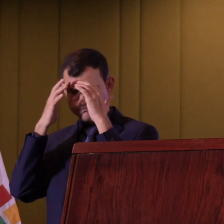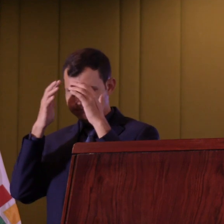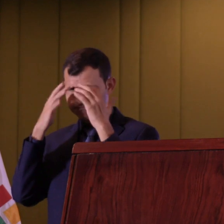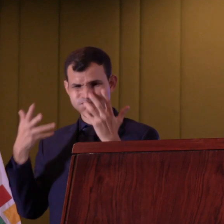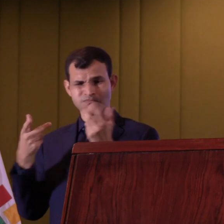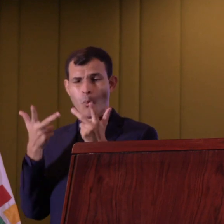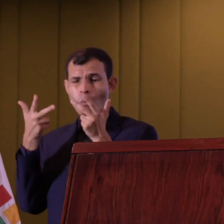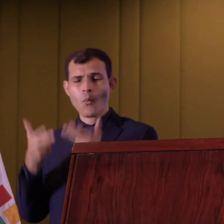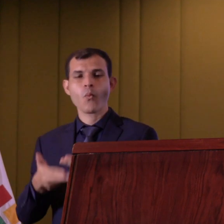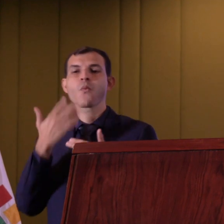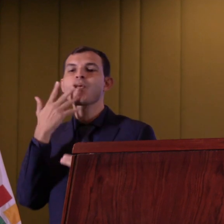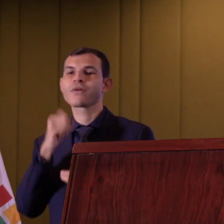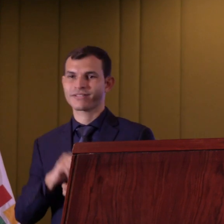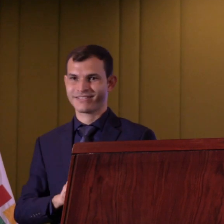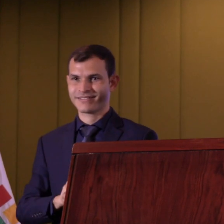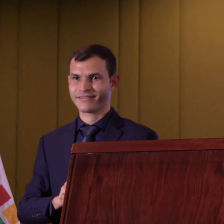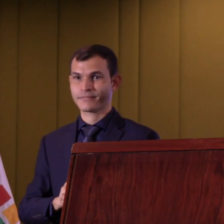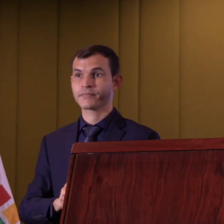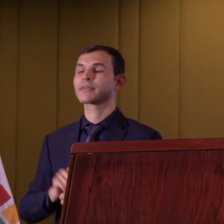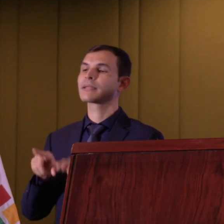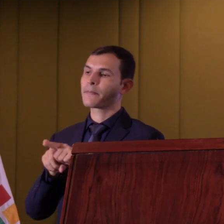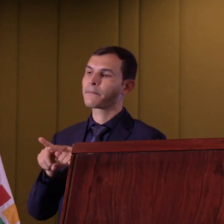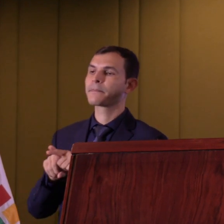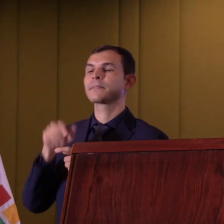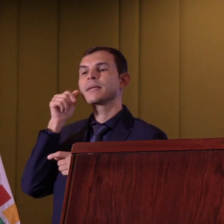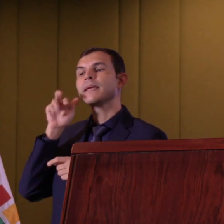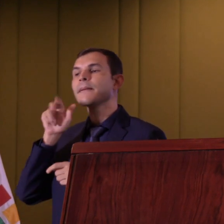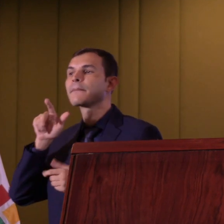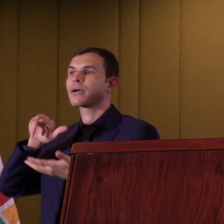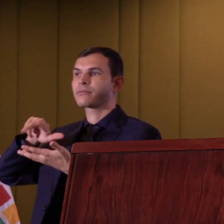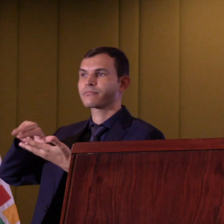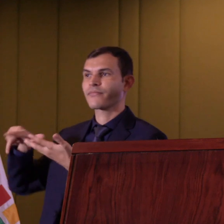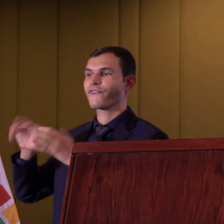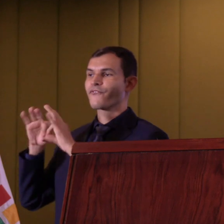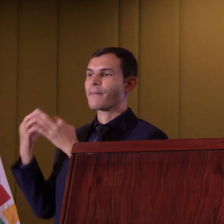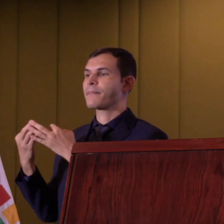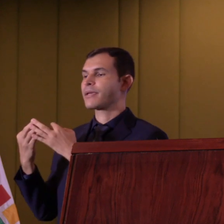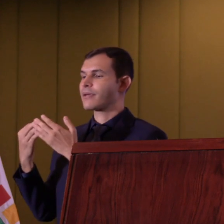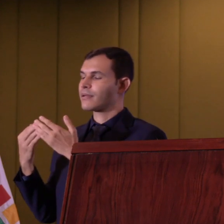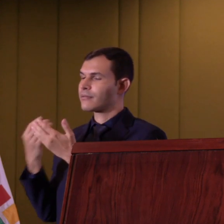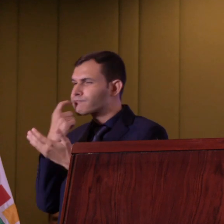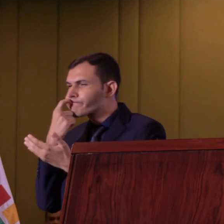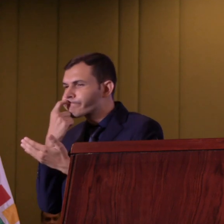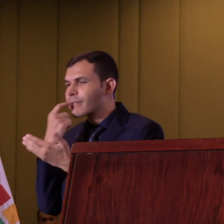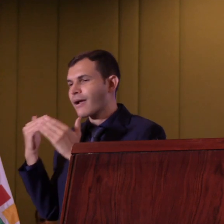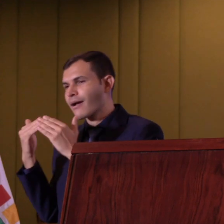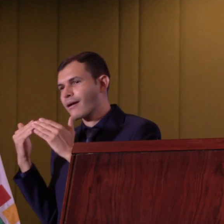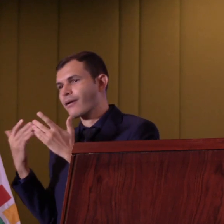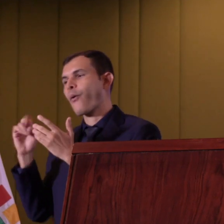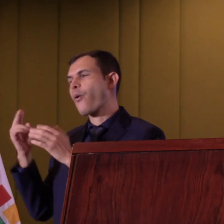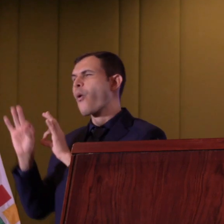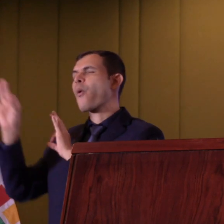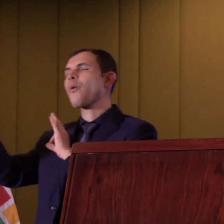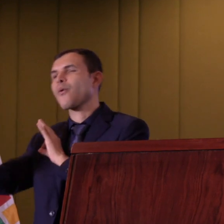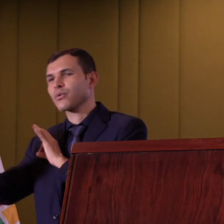minha irmã, minhas irmãs, familiares de perto e longe, aos que estão presentes e aqueles que já se ausentaram, como